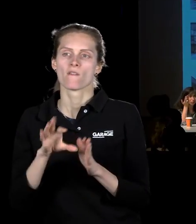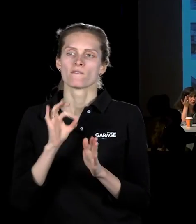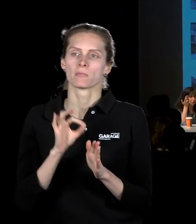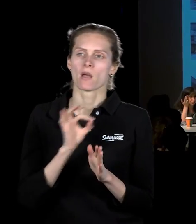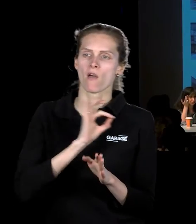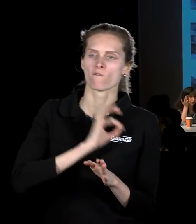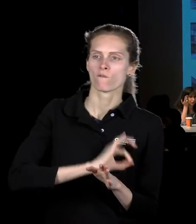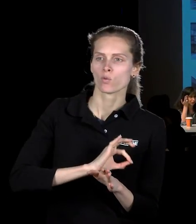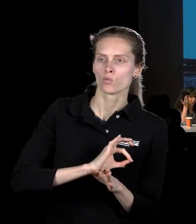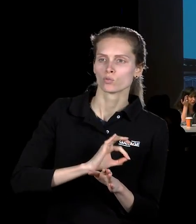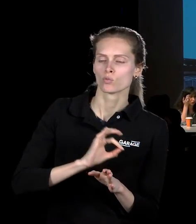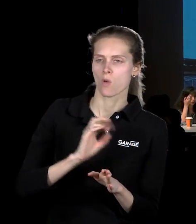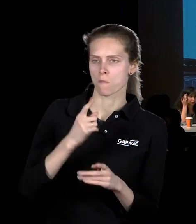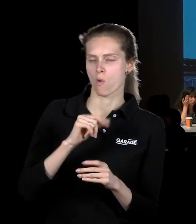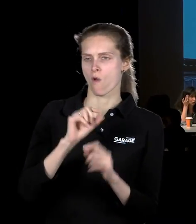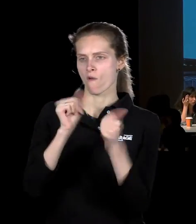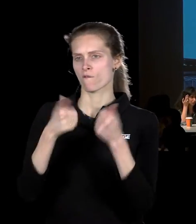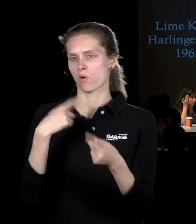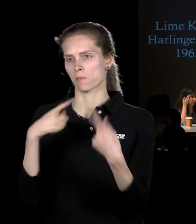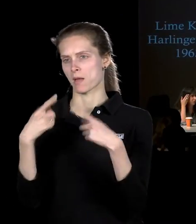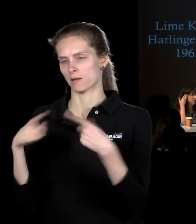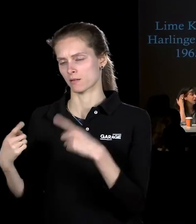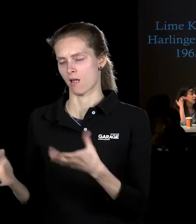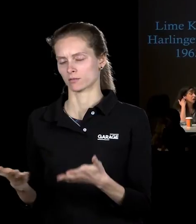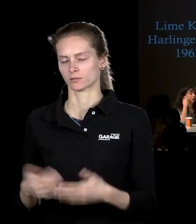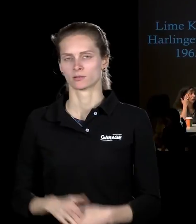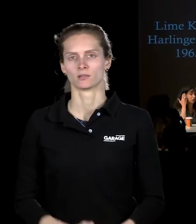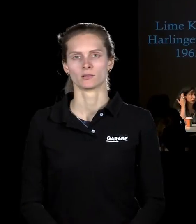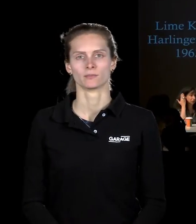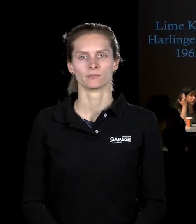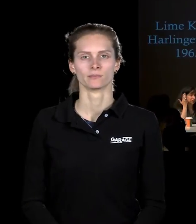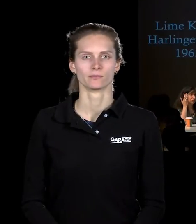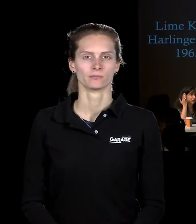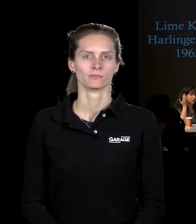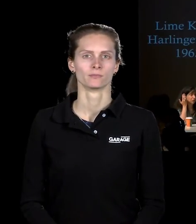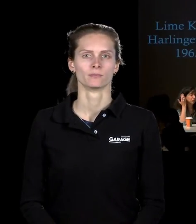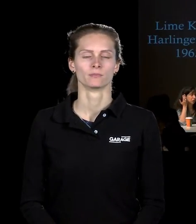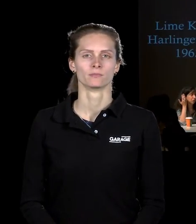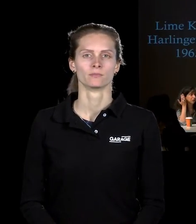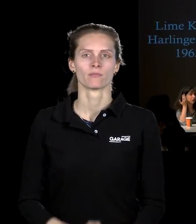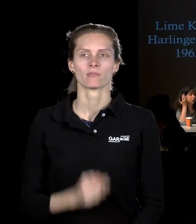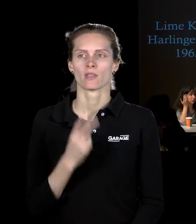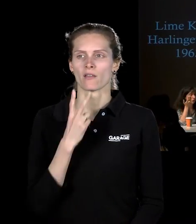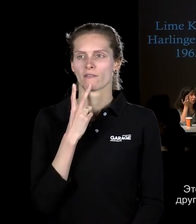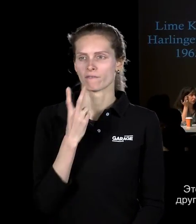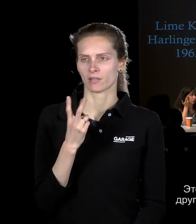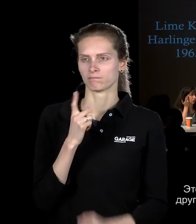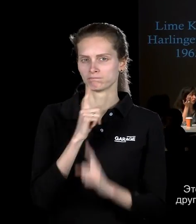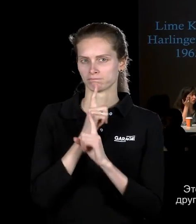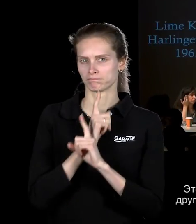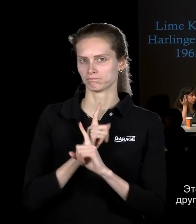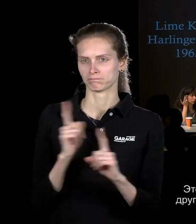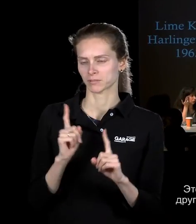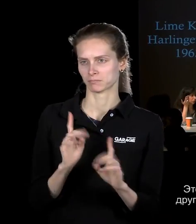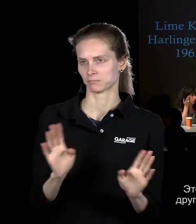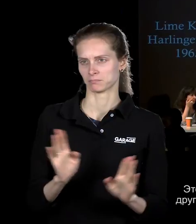были бы такими разными, в конце концов, и такими до смешного разными. И не выглядели бы такими странными. Вот это вот как